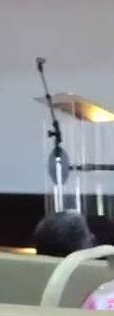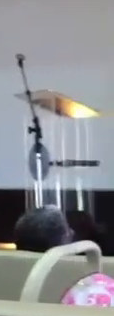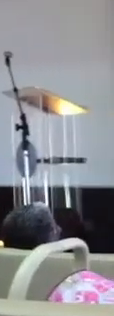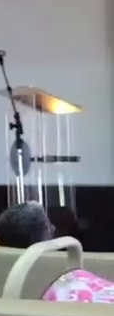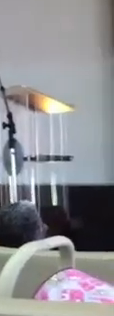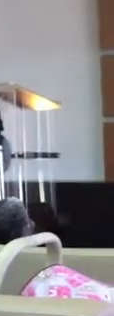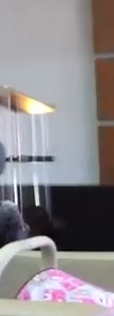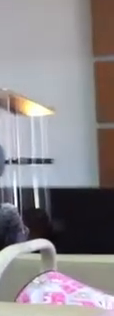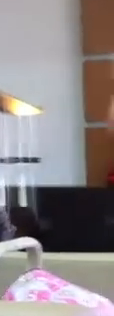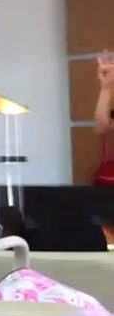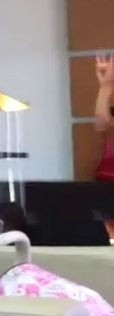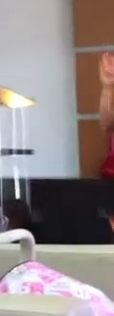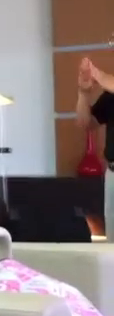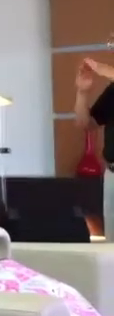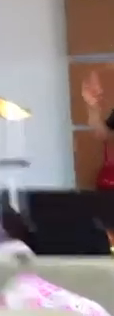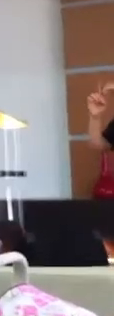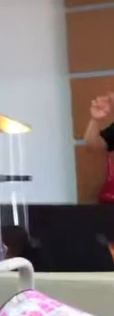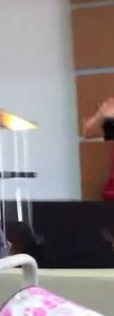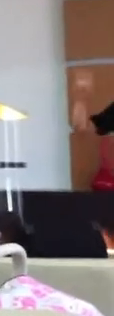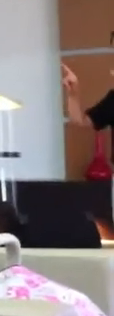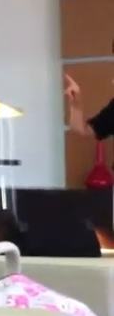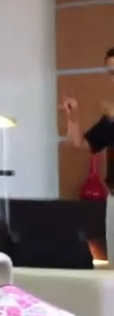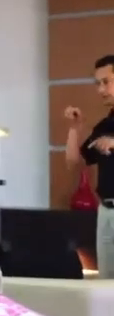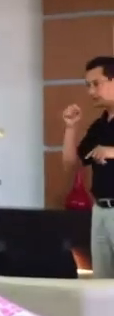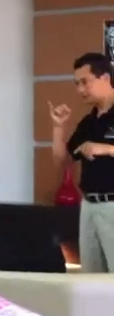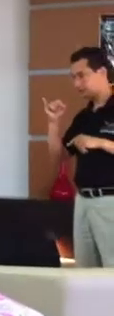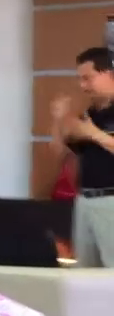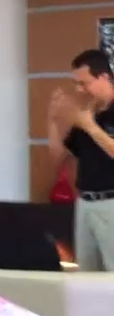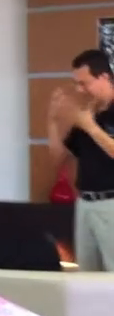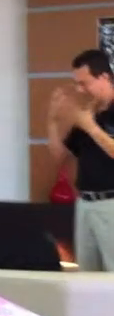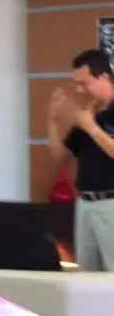hoje. Quem sabe não estaremos mais aqui, estaremos no céu.